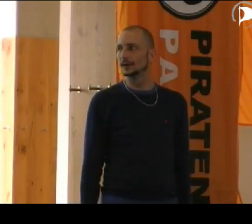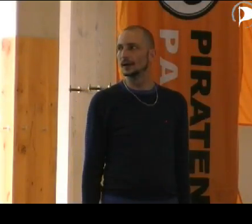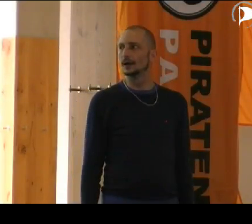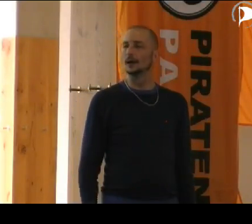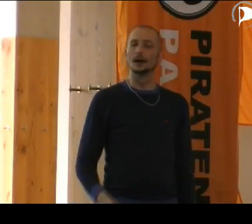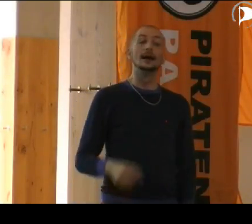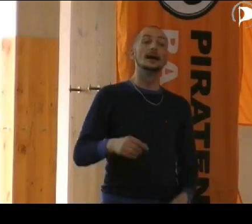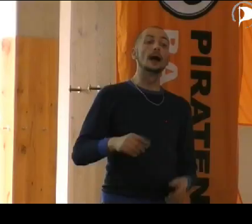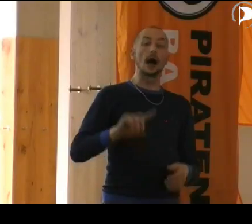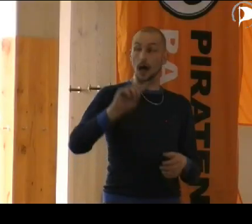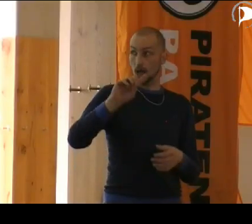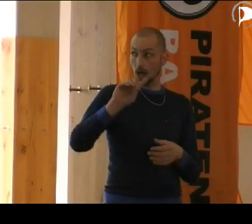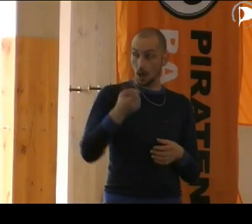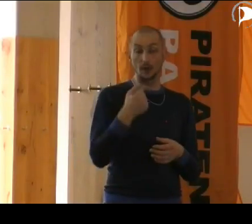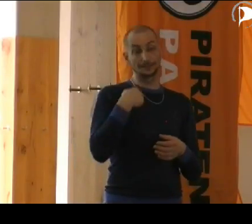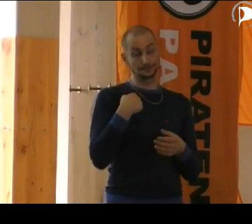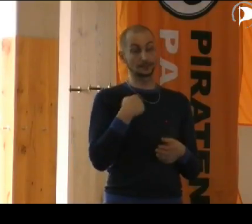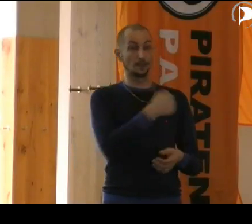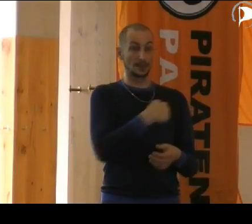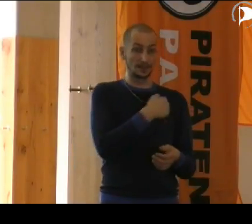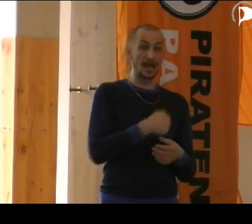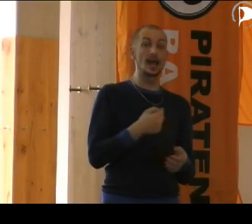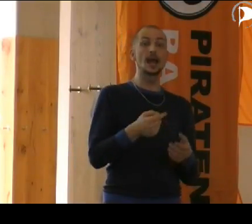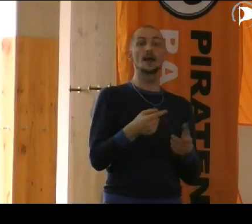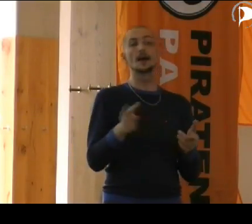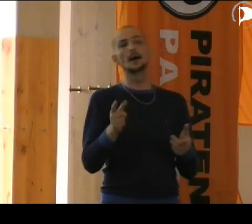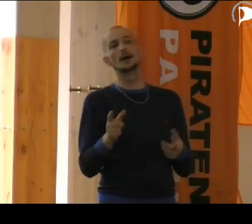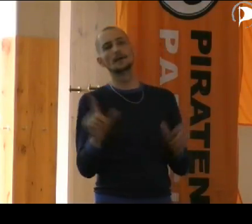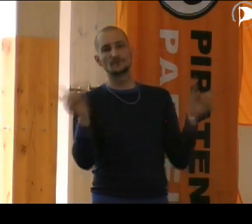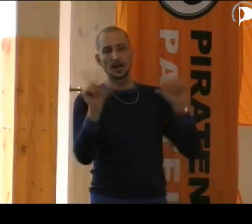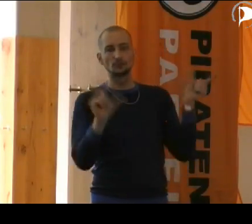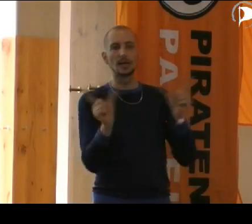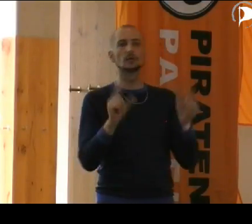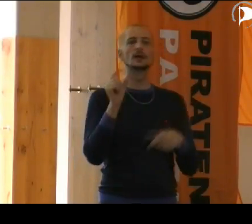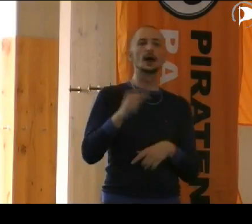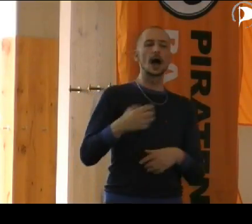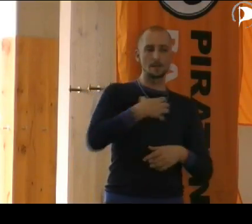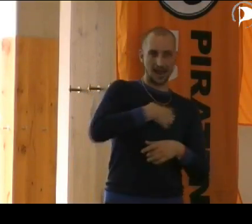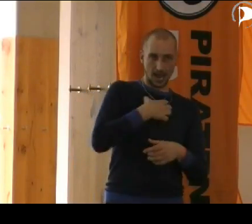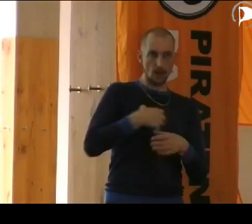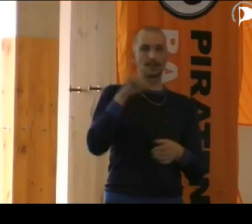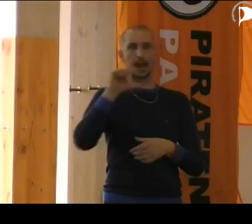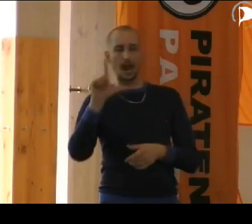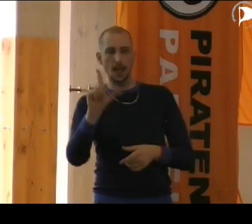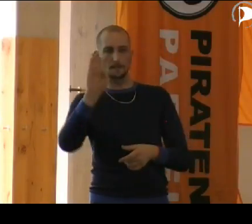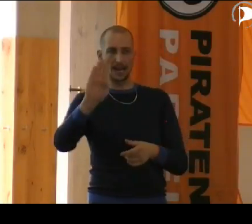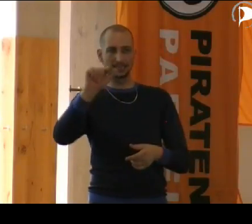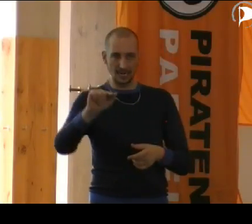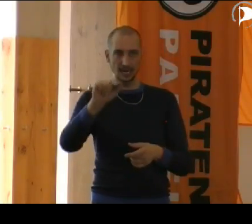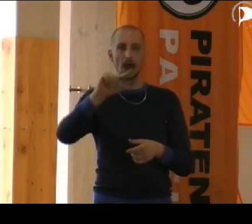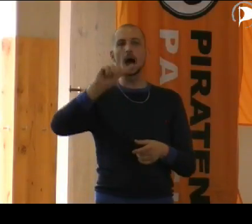neben bei veranstaltungen wie zum beispiel bei den bayern deren eltern genommen oder auch an den